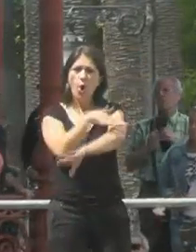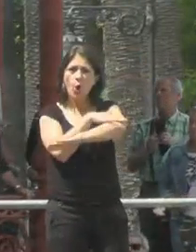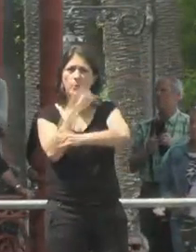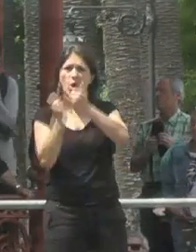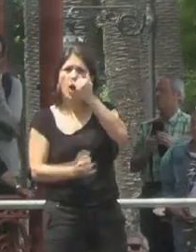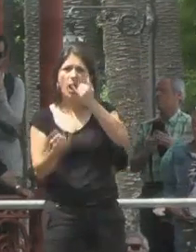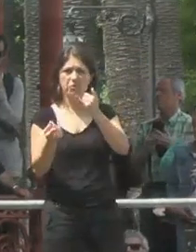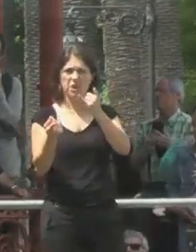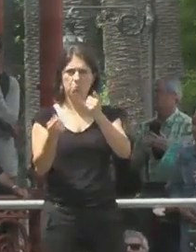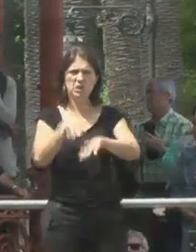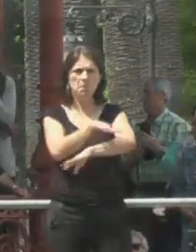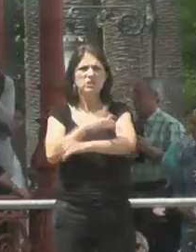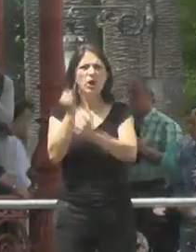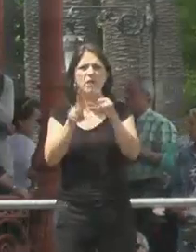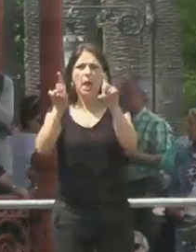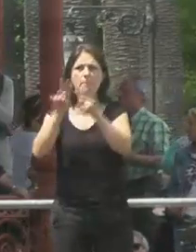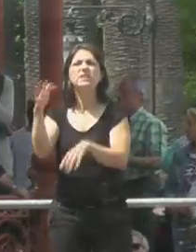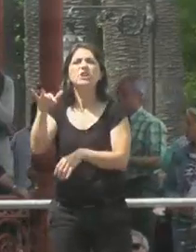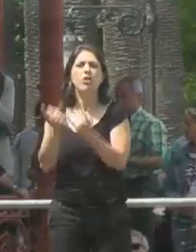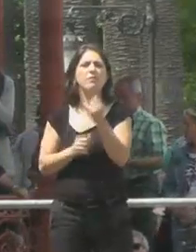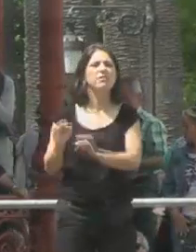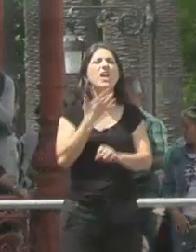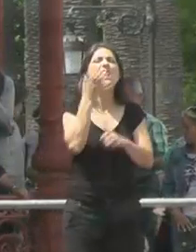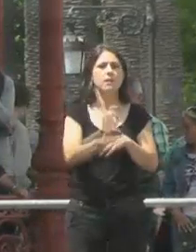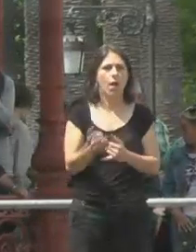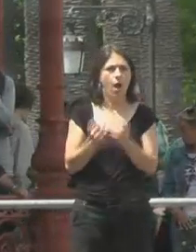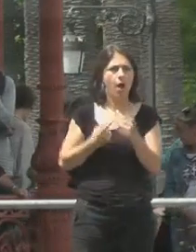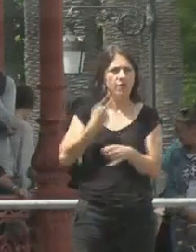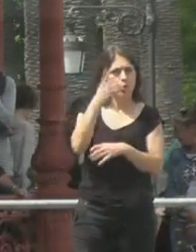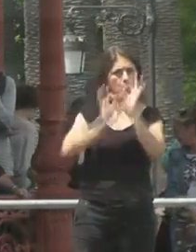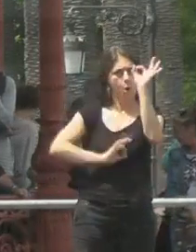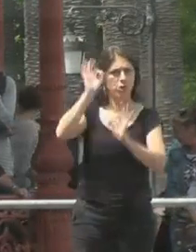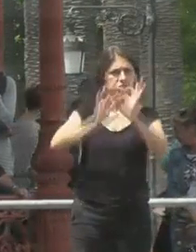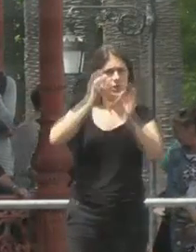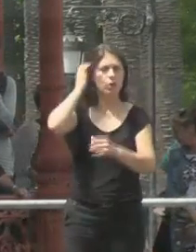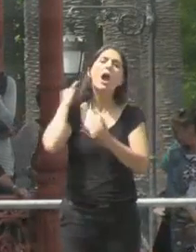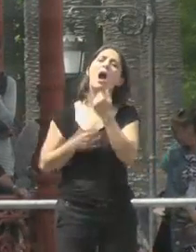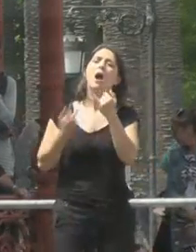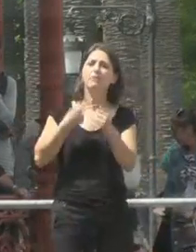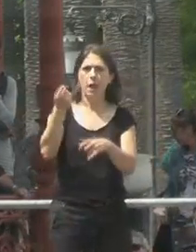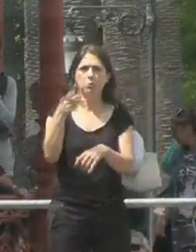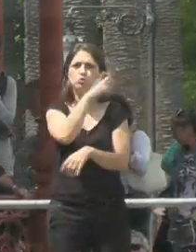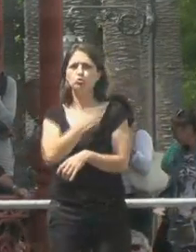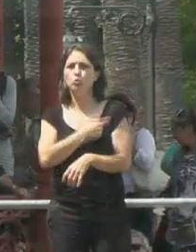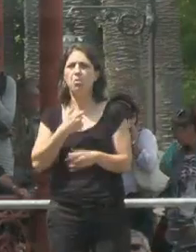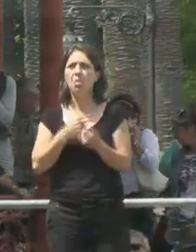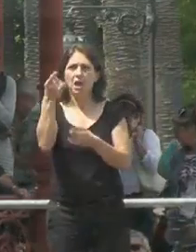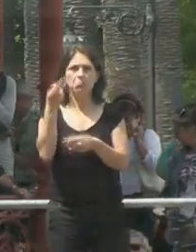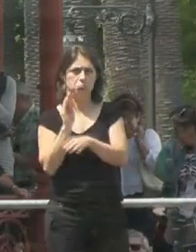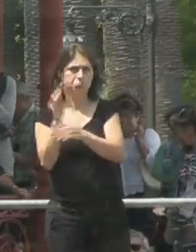que defenderán? ¿Al 1% que tienen las empresas en Panamá y los cuentas en Suiza? ¿O a la gente sencilla,